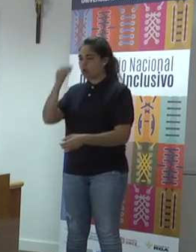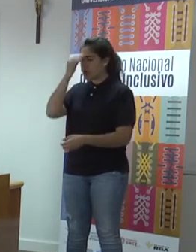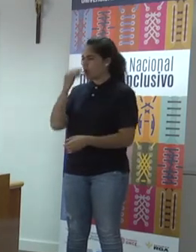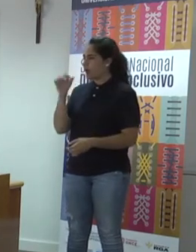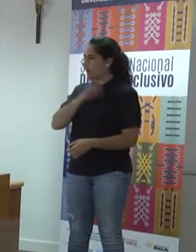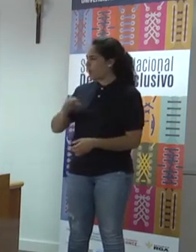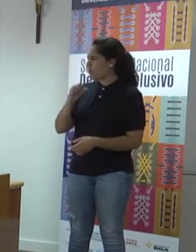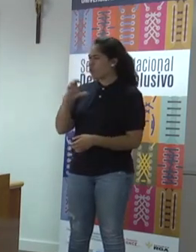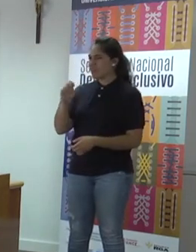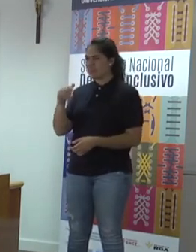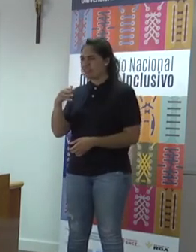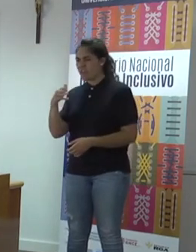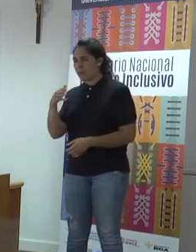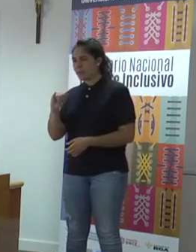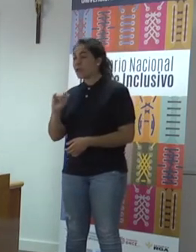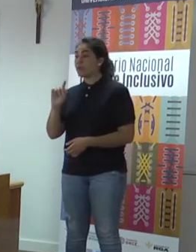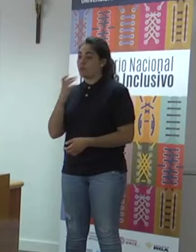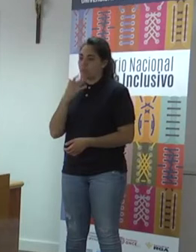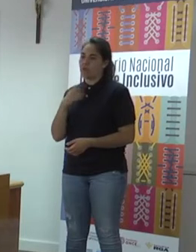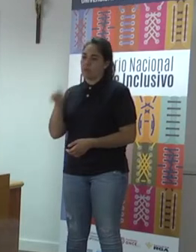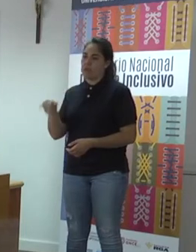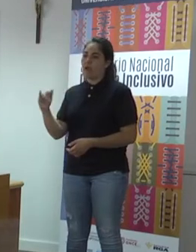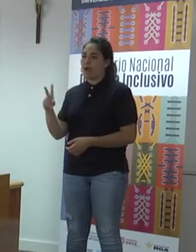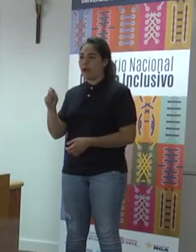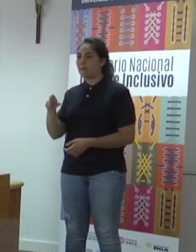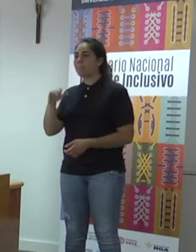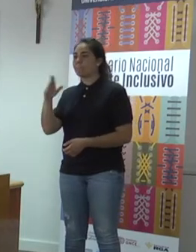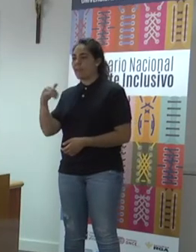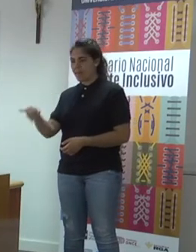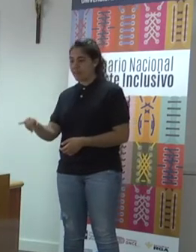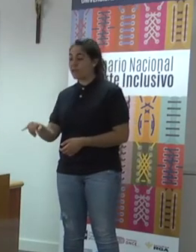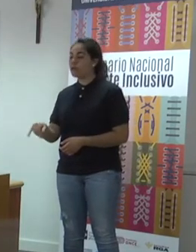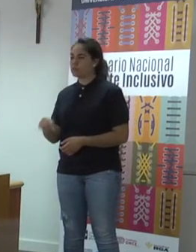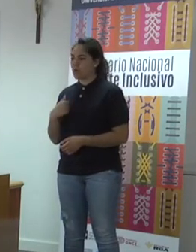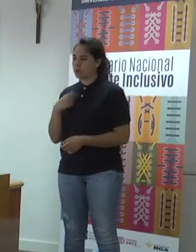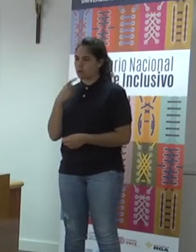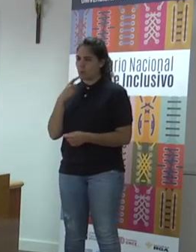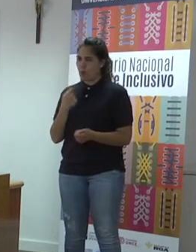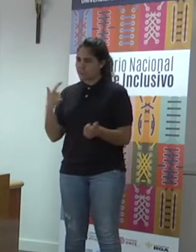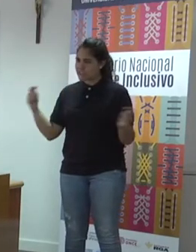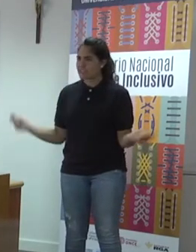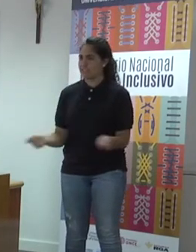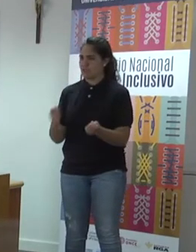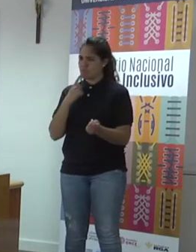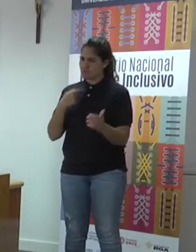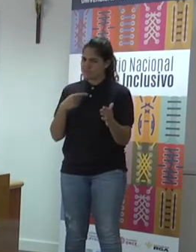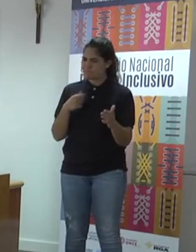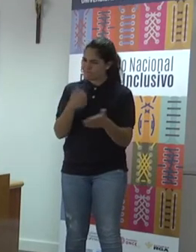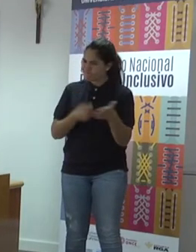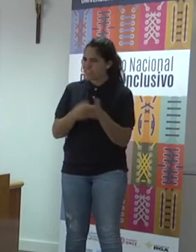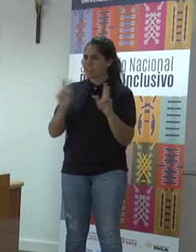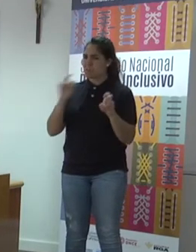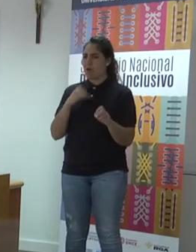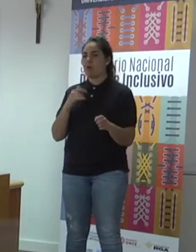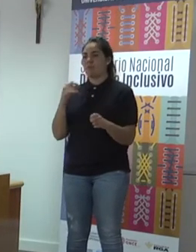creo, y bueno, pues ahí... Javi Pérez, obviamente, entiendo que con más personas, pero incidieron mucho en hacer pruebas adaptadas, en que entrasen personas